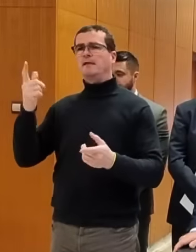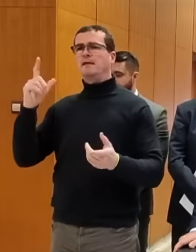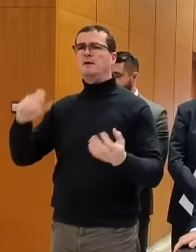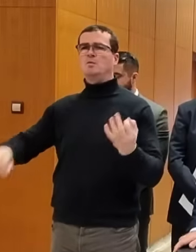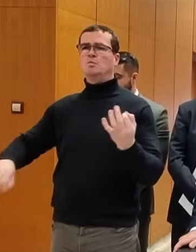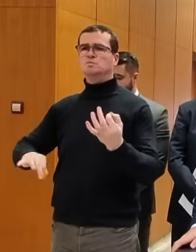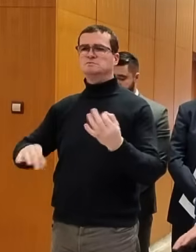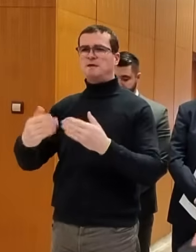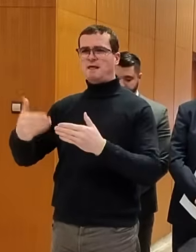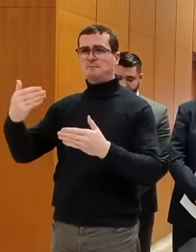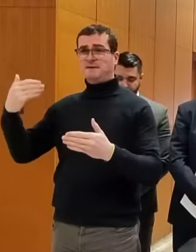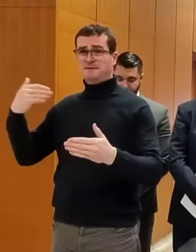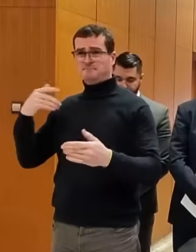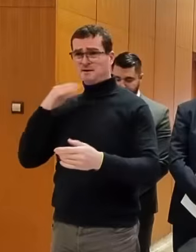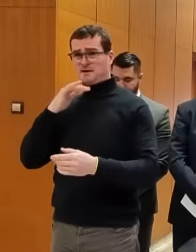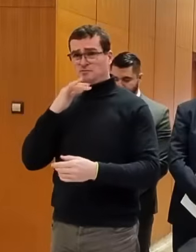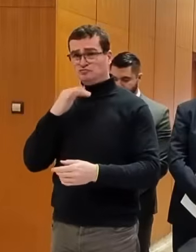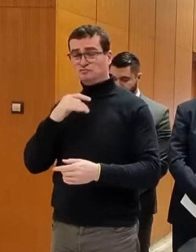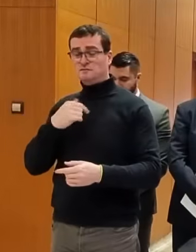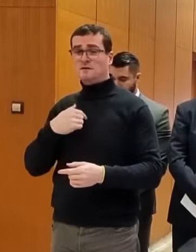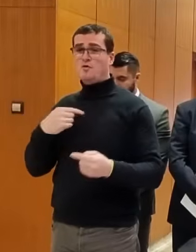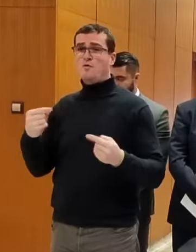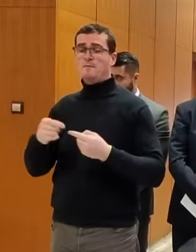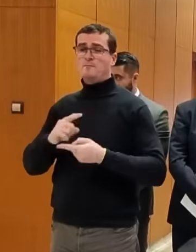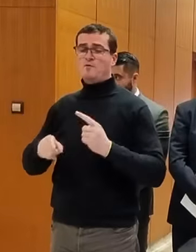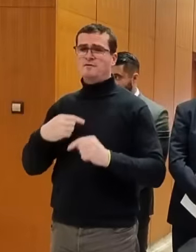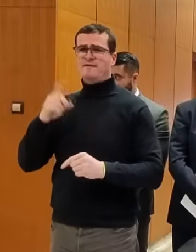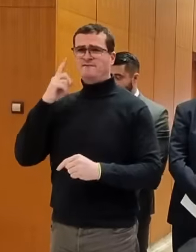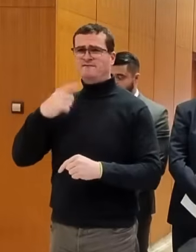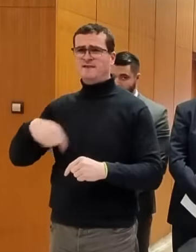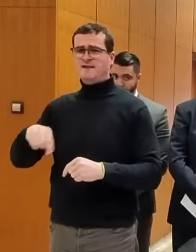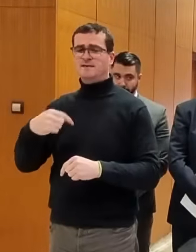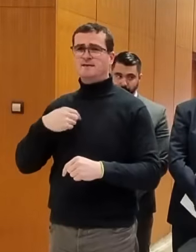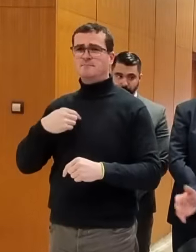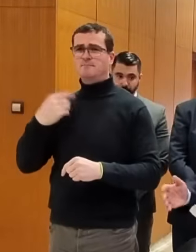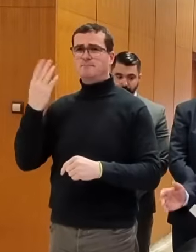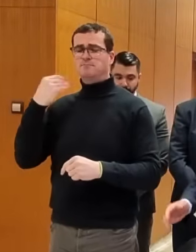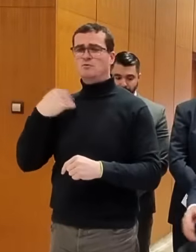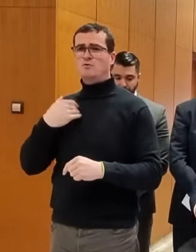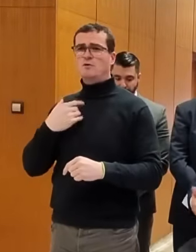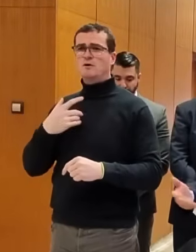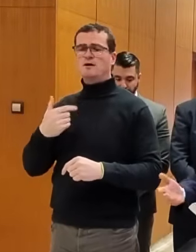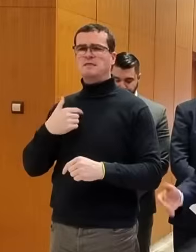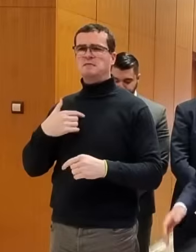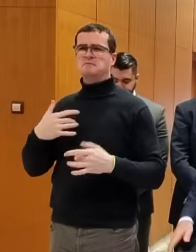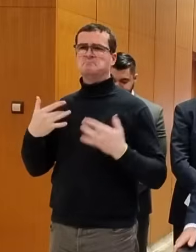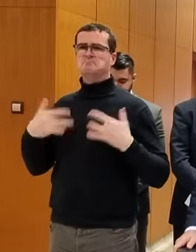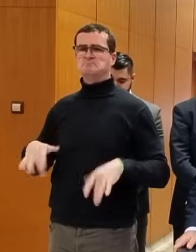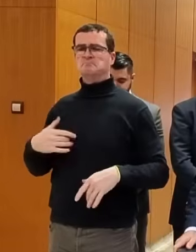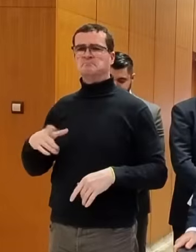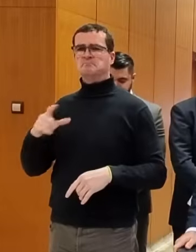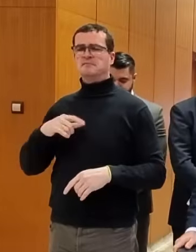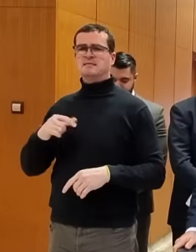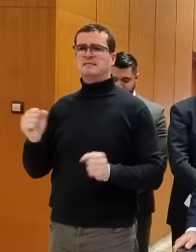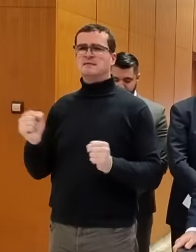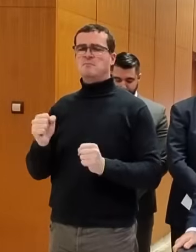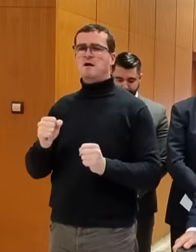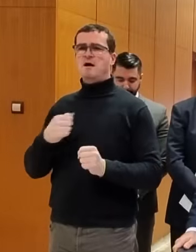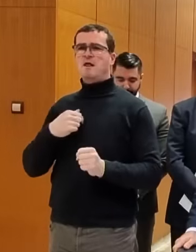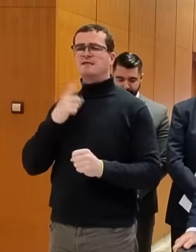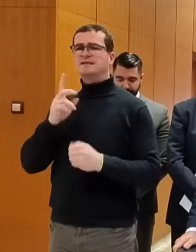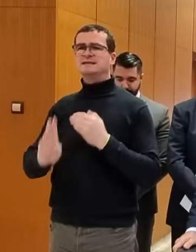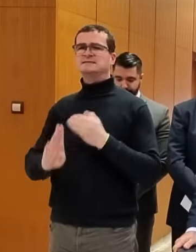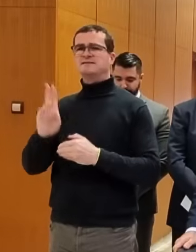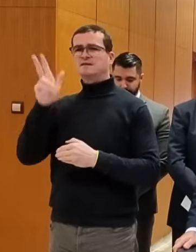predošlom období. Ako opozičný politik veľmi dobre viete, že som sa neštítil, nebál povedať, že Slovensko nie je